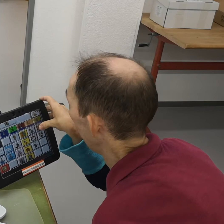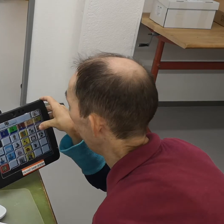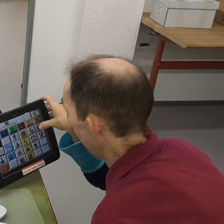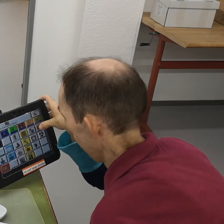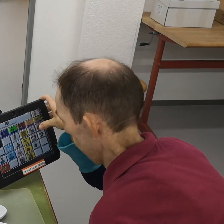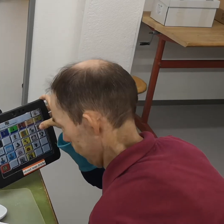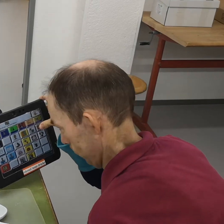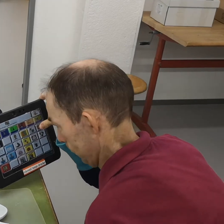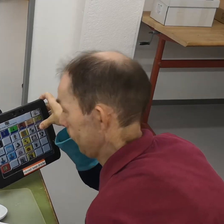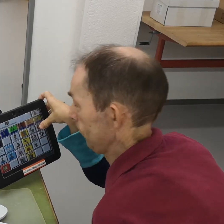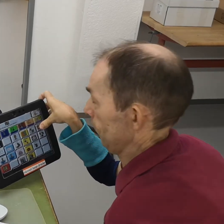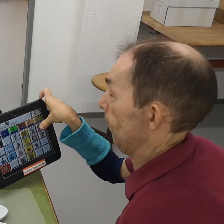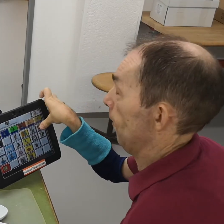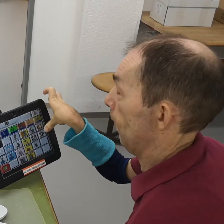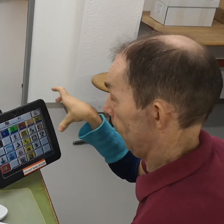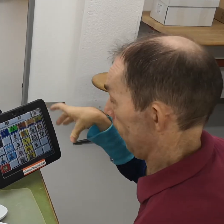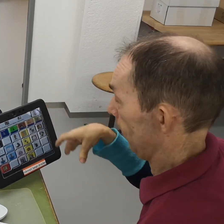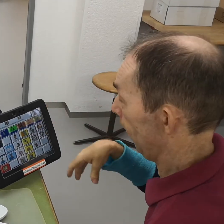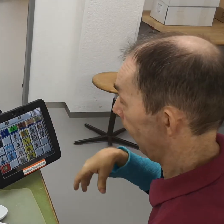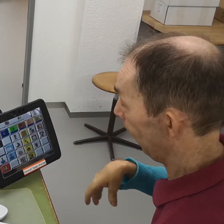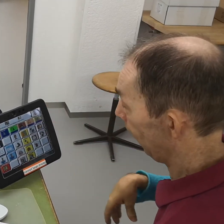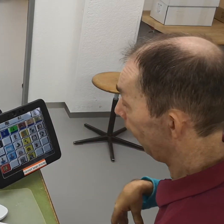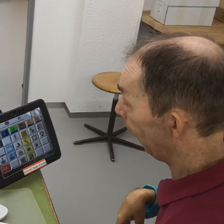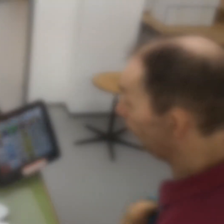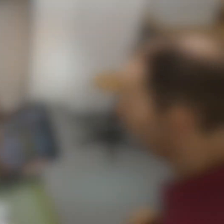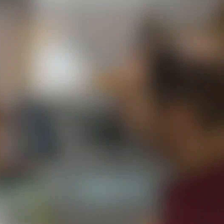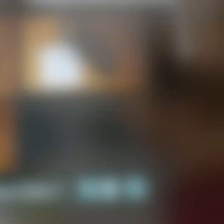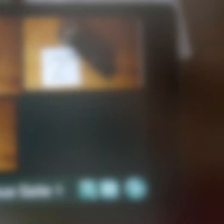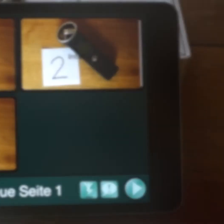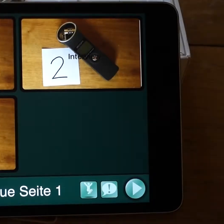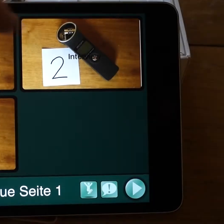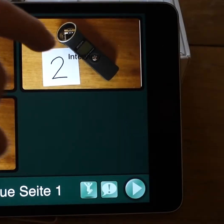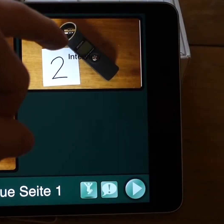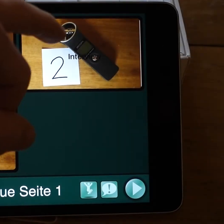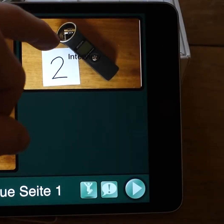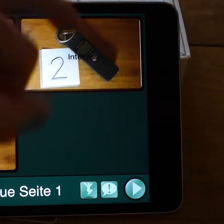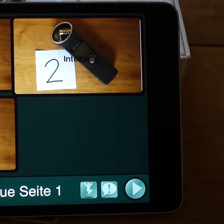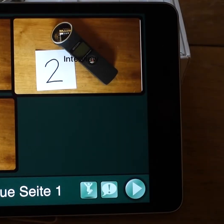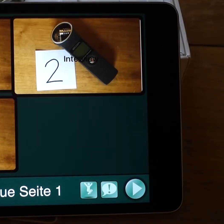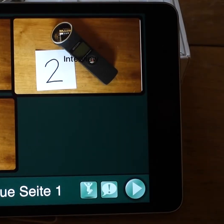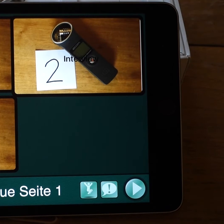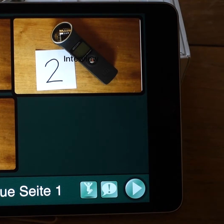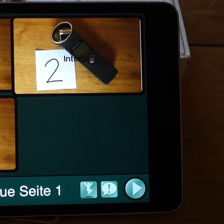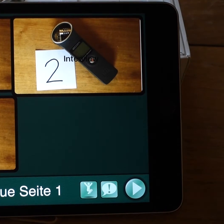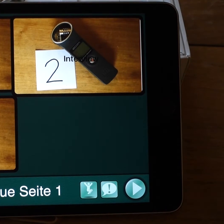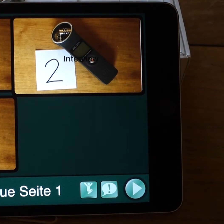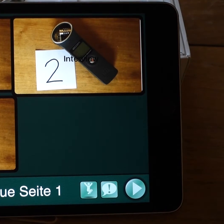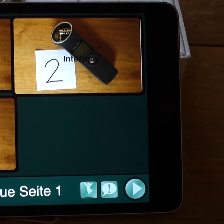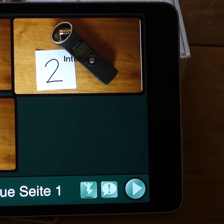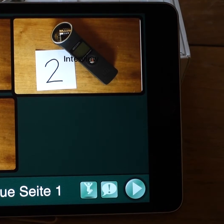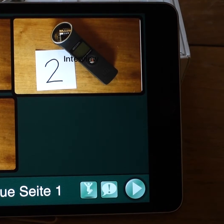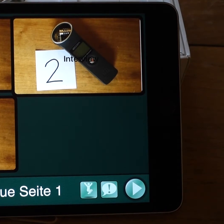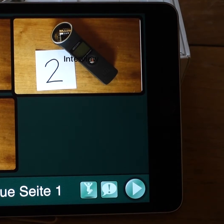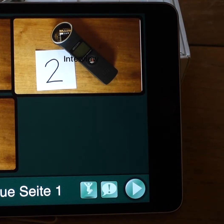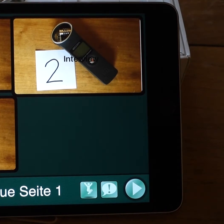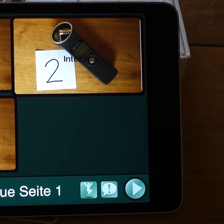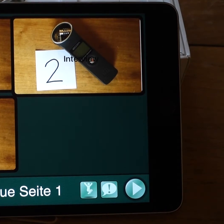ihnen, sich verbal ausdrücken und mitteilen zu können. Es gibt verschiedene Sprachprogramme auf dem